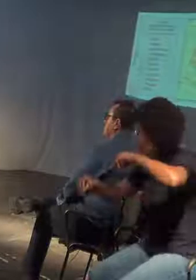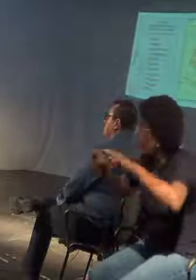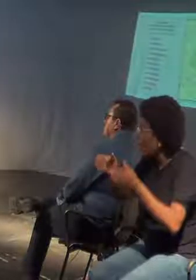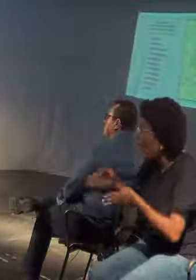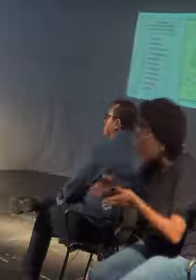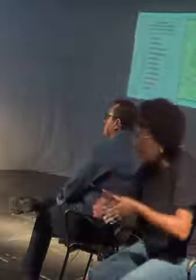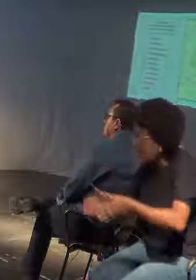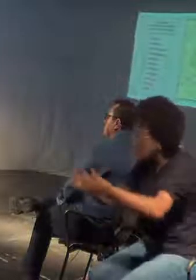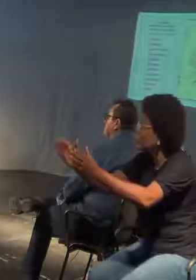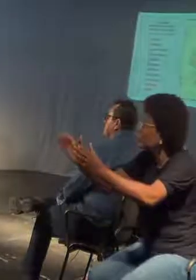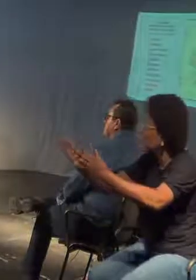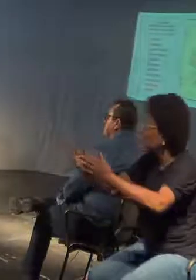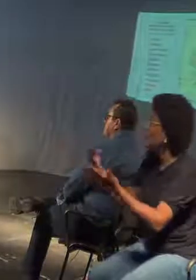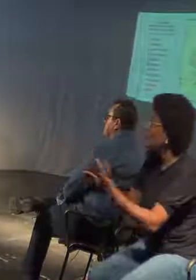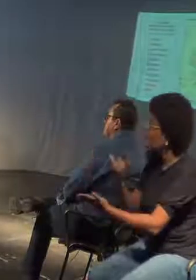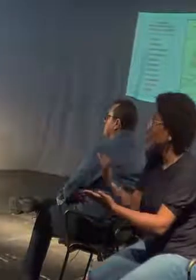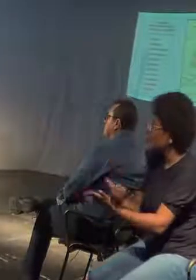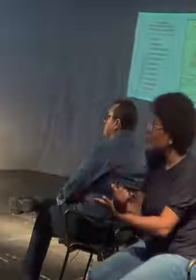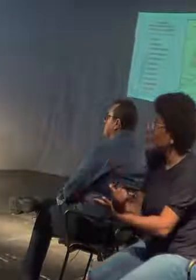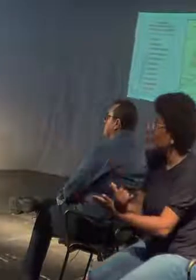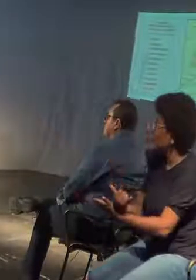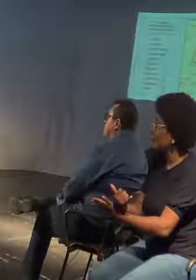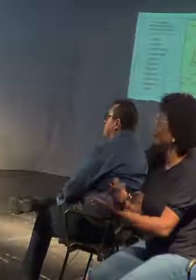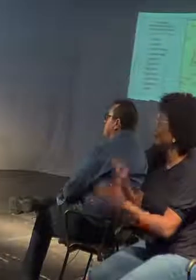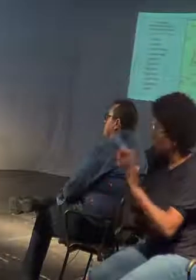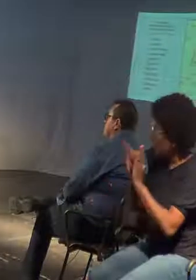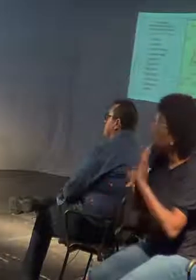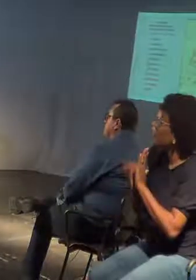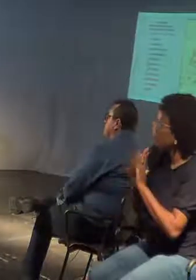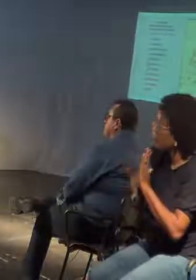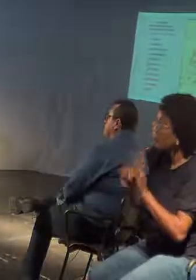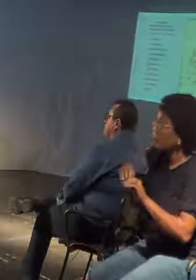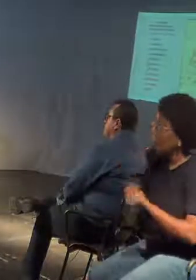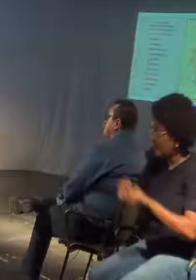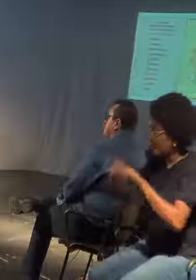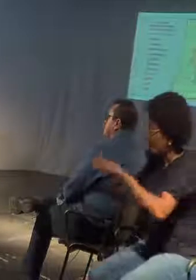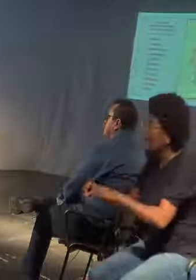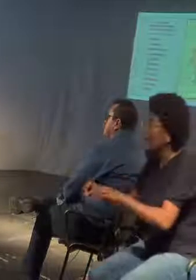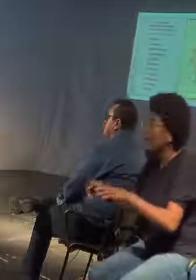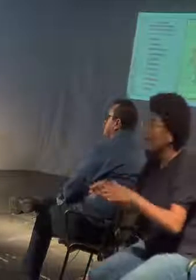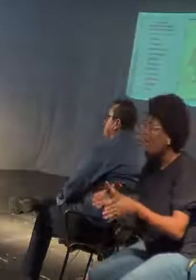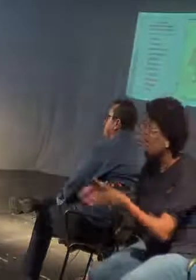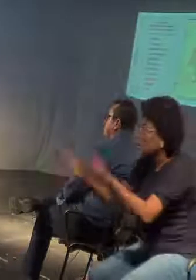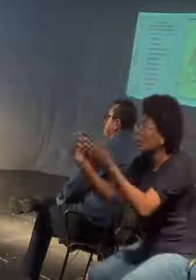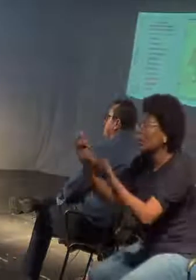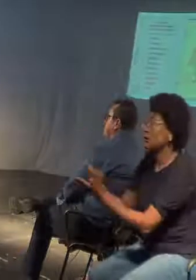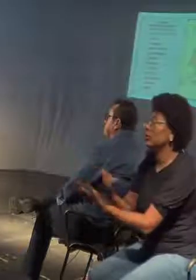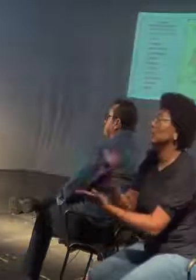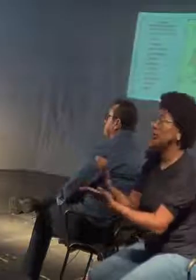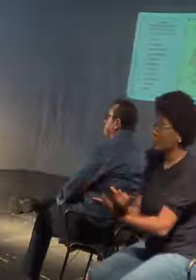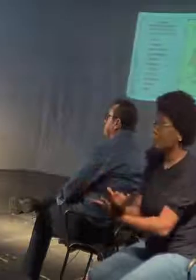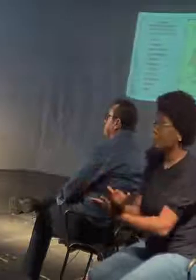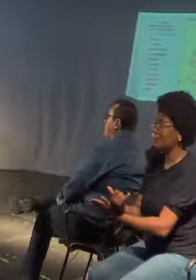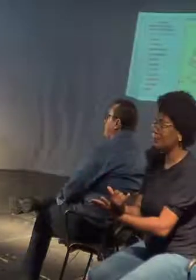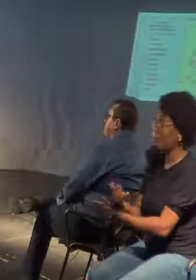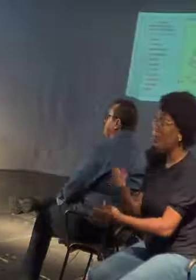é que pega a carona? Vai soltar do outro lado? E para voltar é fácil, porque o carro da Oeste para